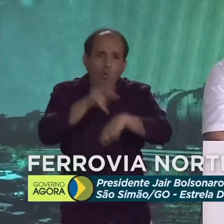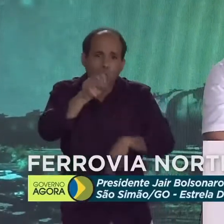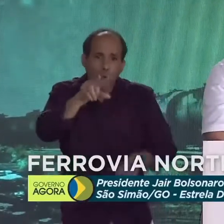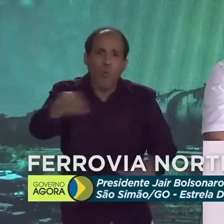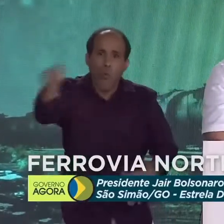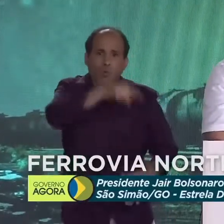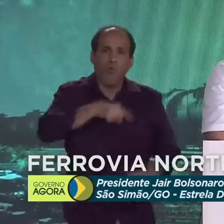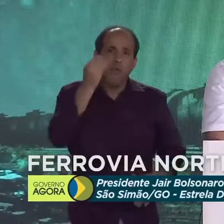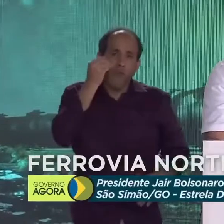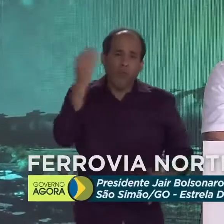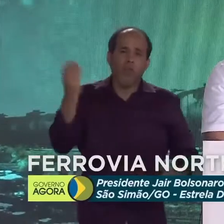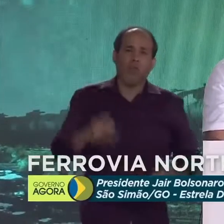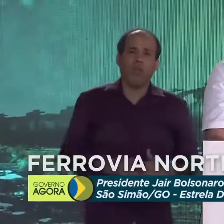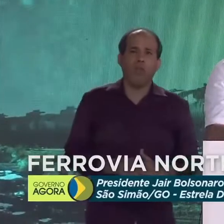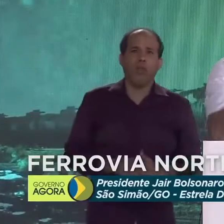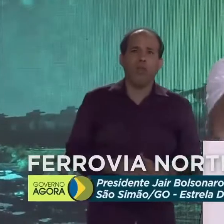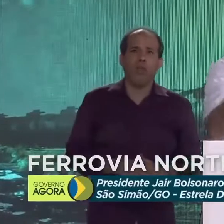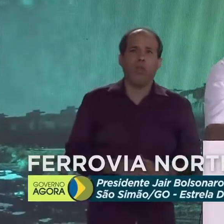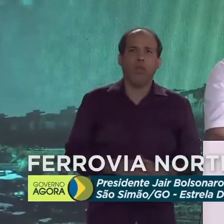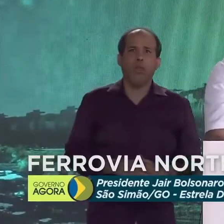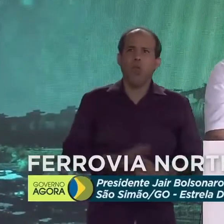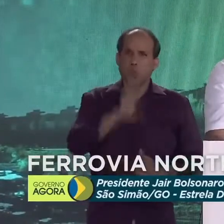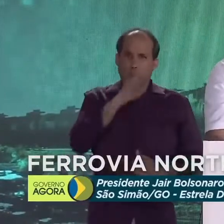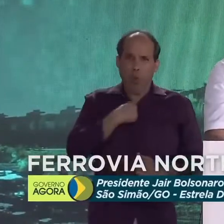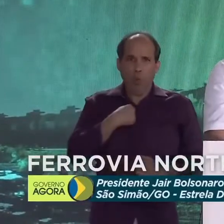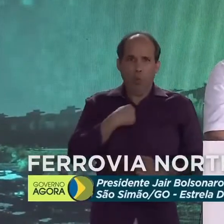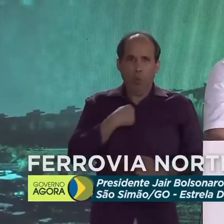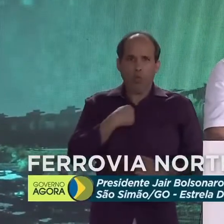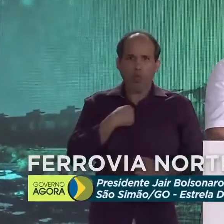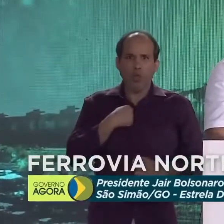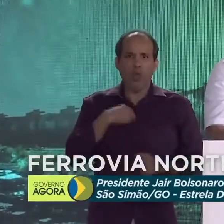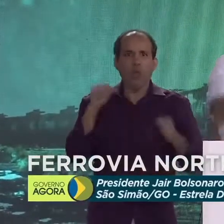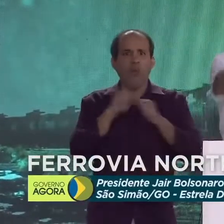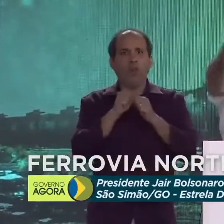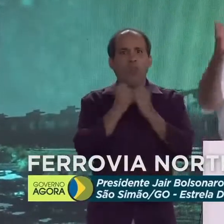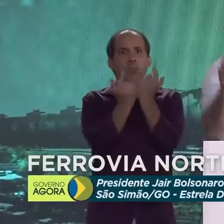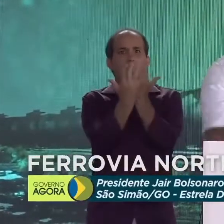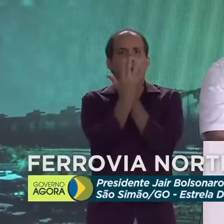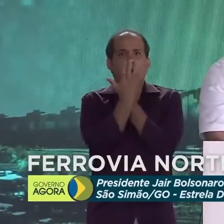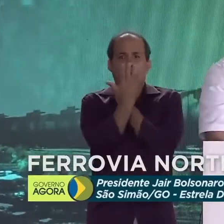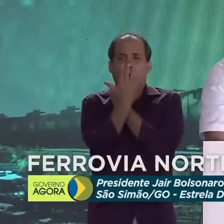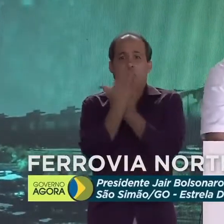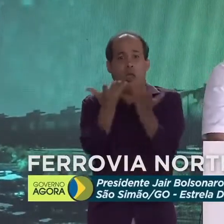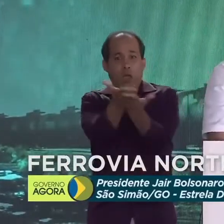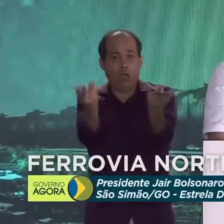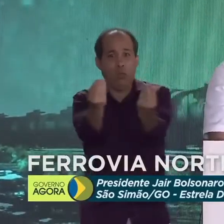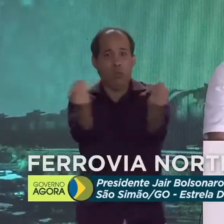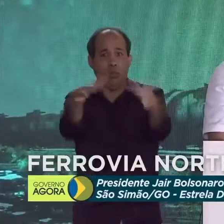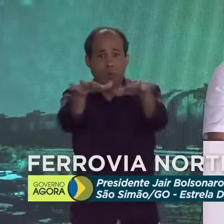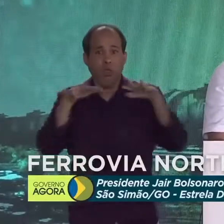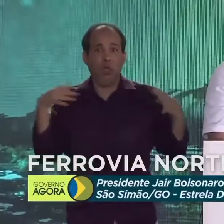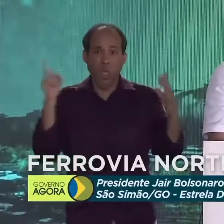povo. Não fiquem me acusando de fazer aglomeração. Aqui tem uma aglomeração.